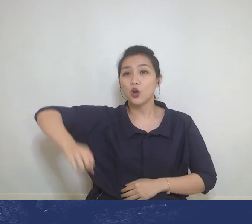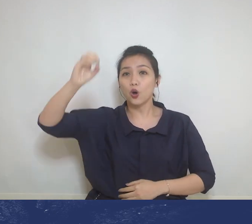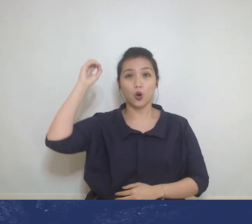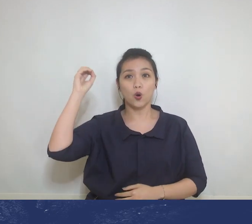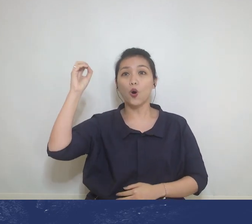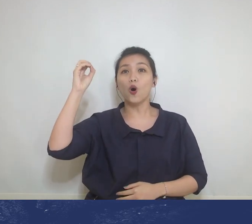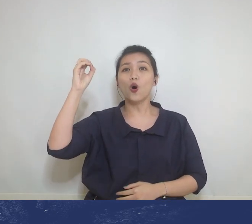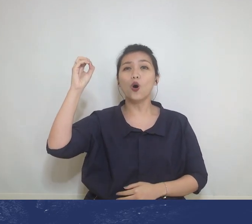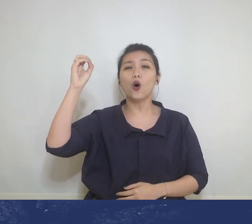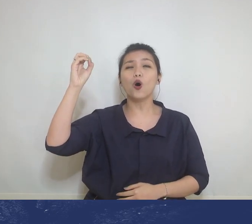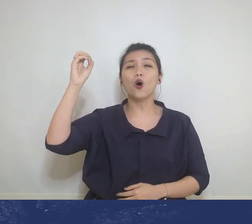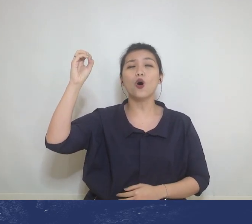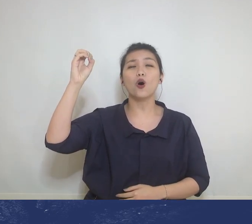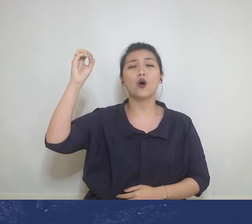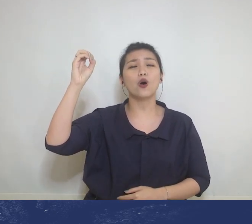hadirmu Tuhan.